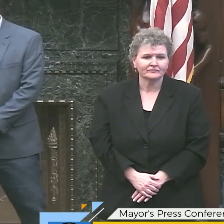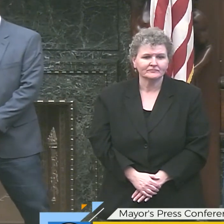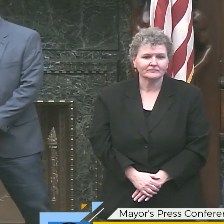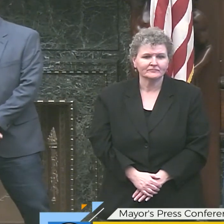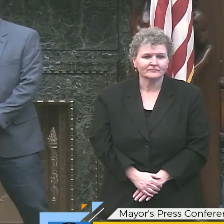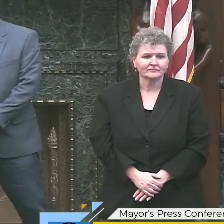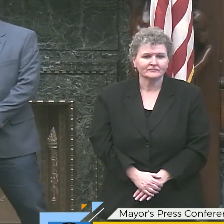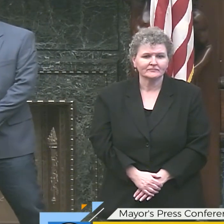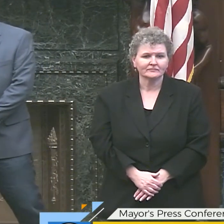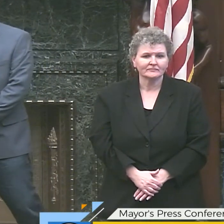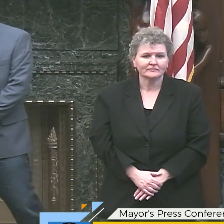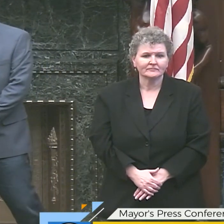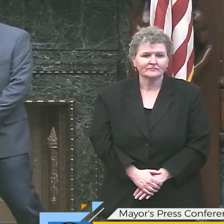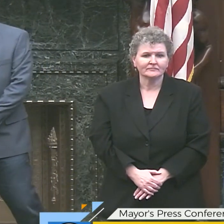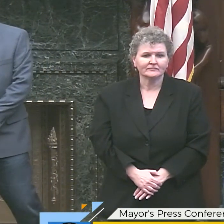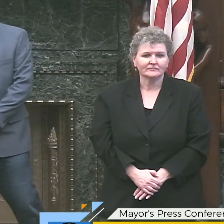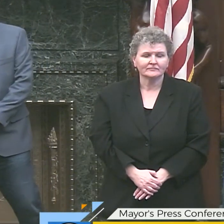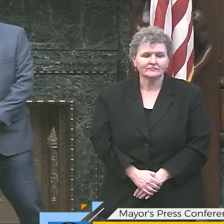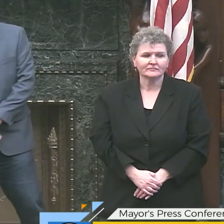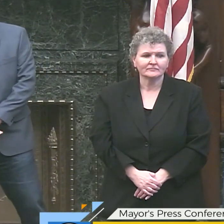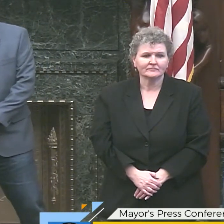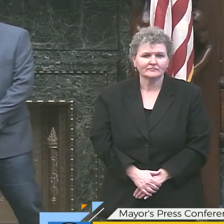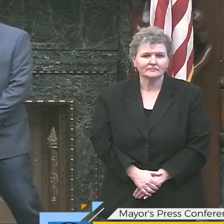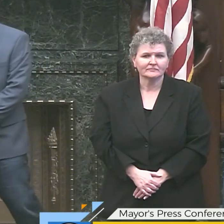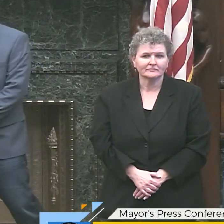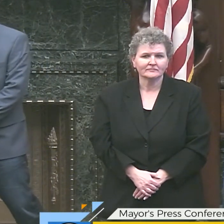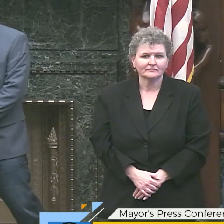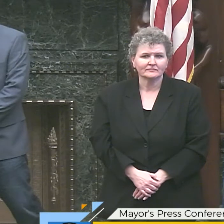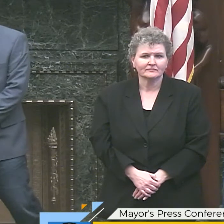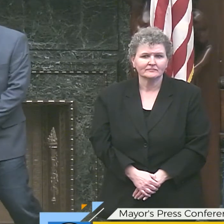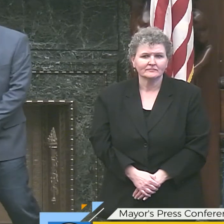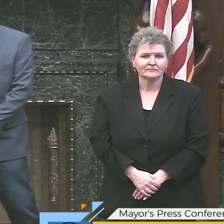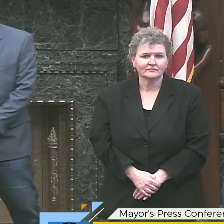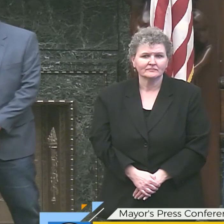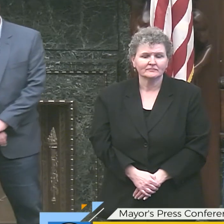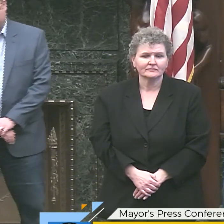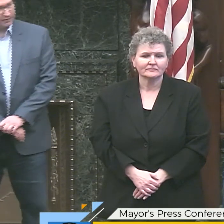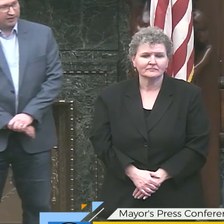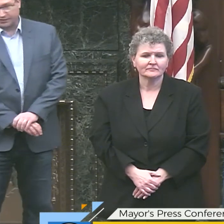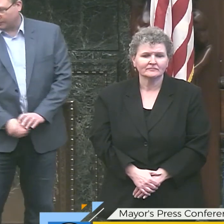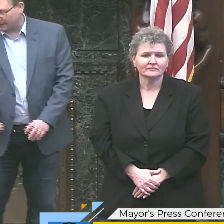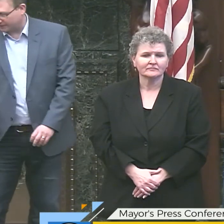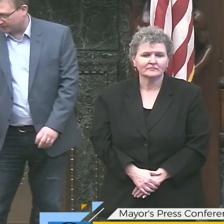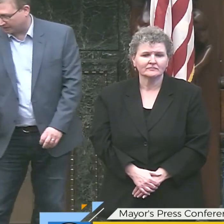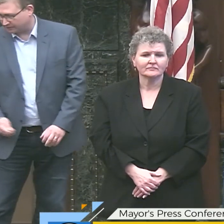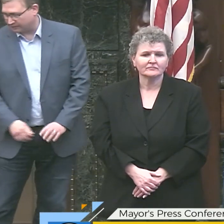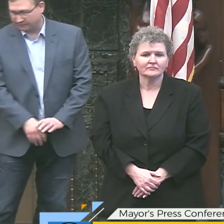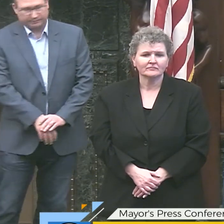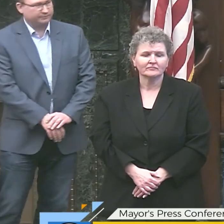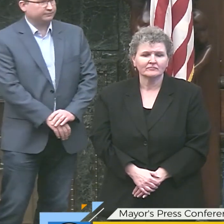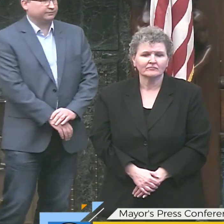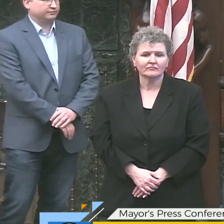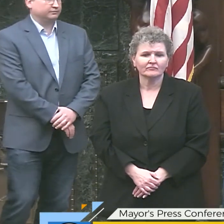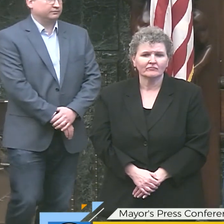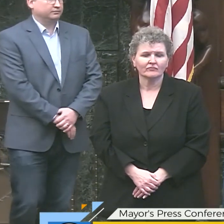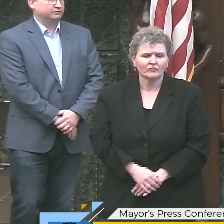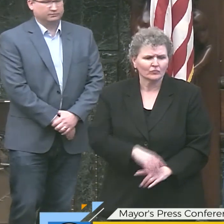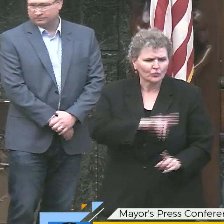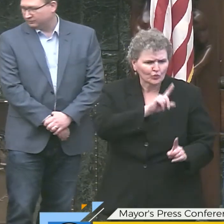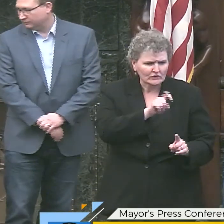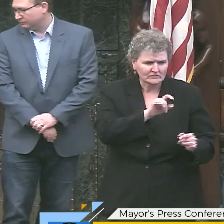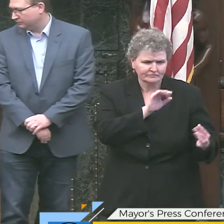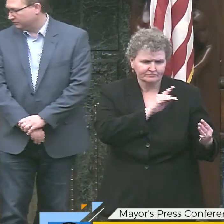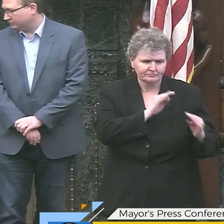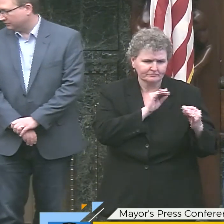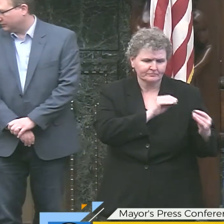práctica. Te repito, estás preguntando con respecto al tiroteo de anoche, que fue en un cumpleaños, y hubieron 7 personas, y